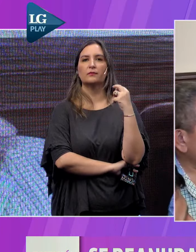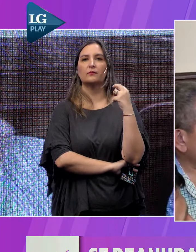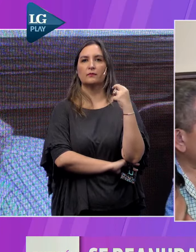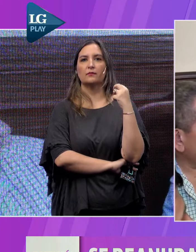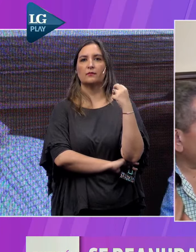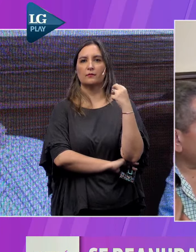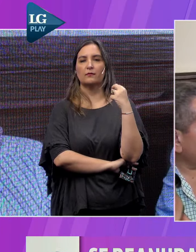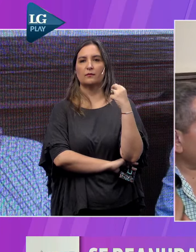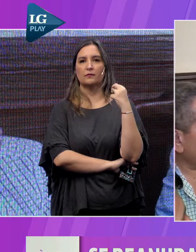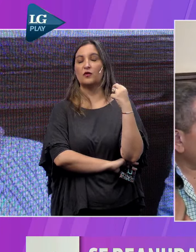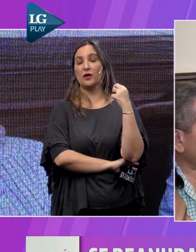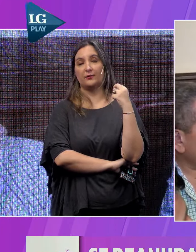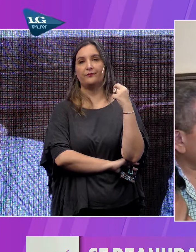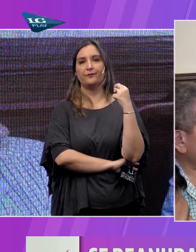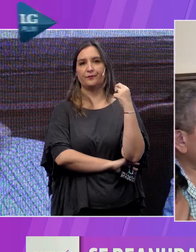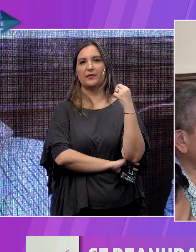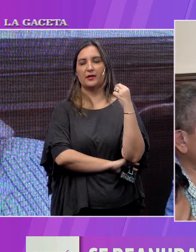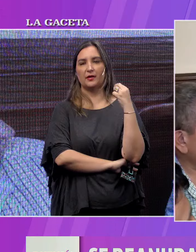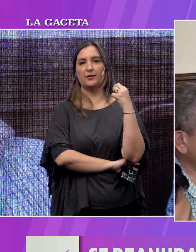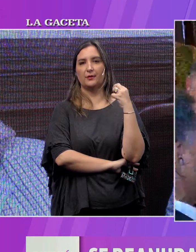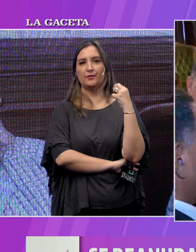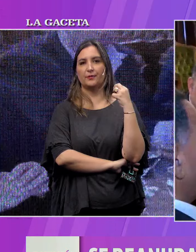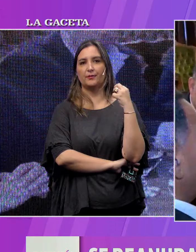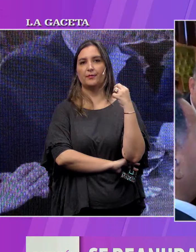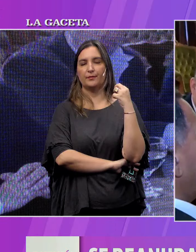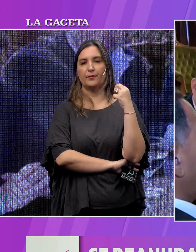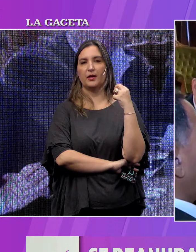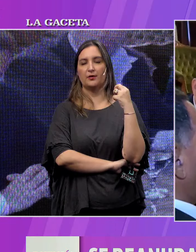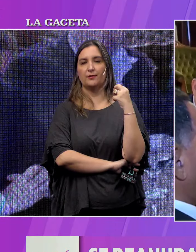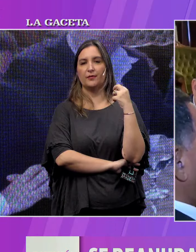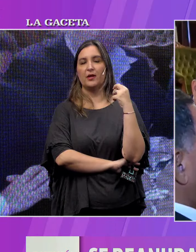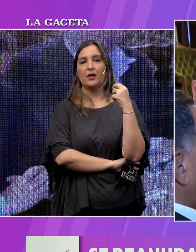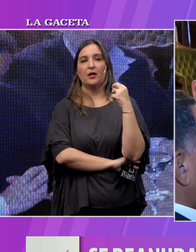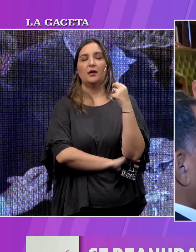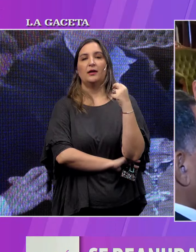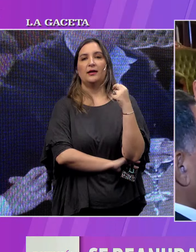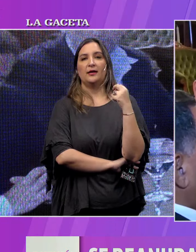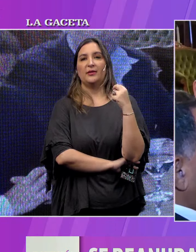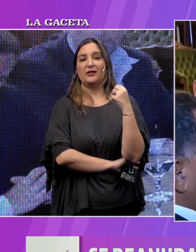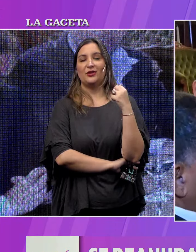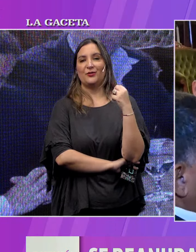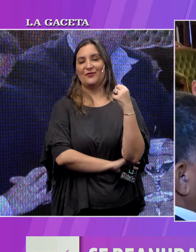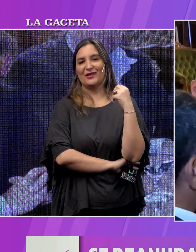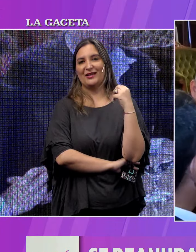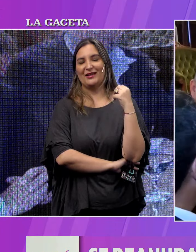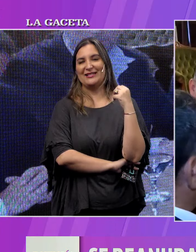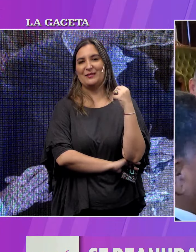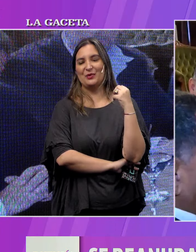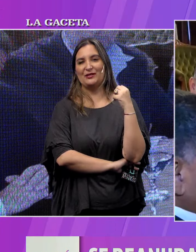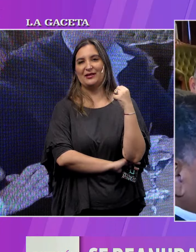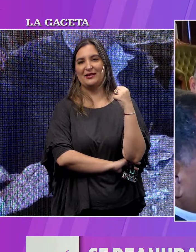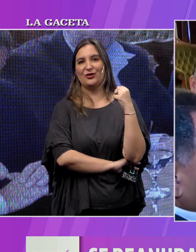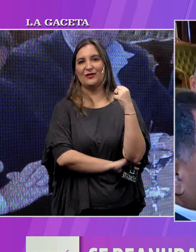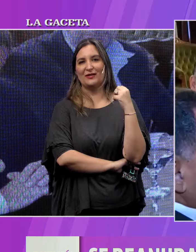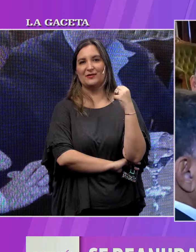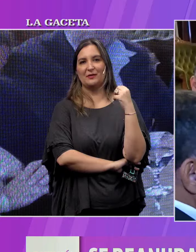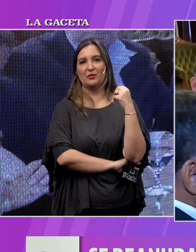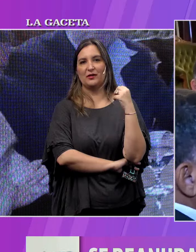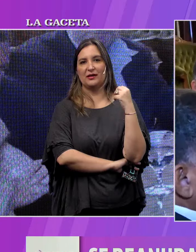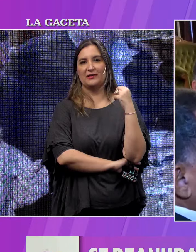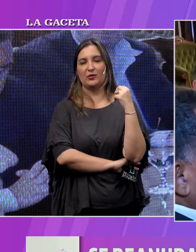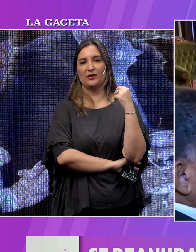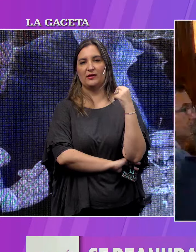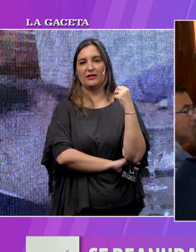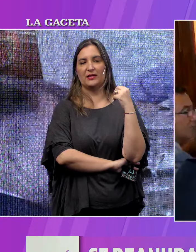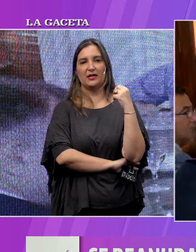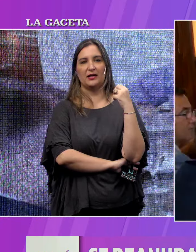viene caído con la recesión que todavía existe. Claro. Ministro, gracias por este contacto. Sabemos que está